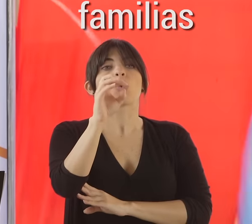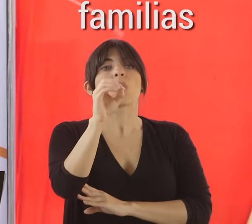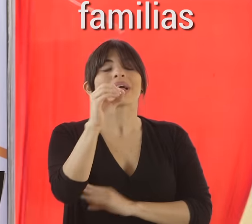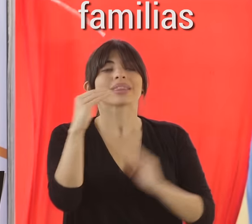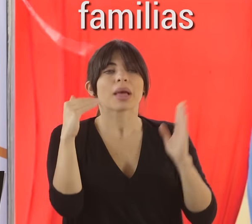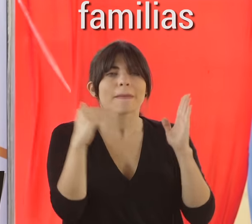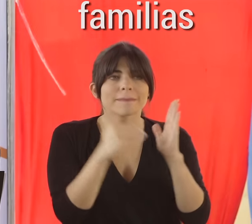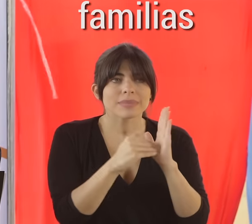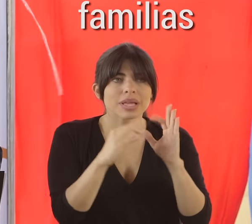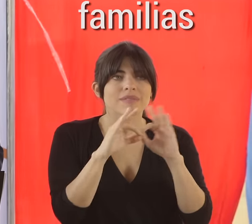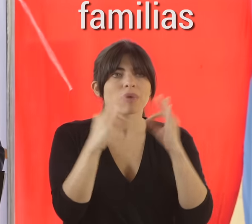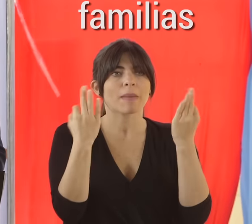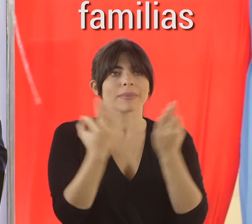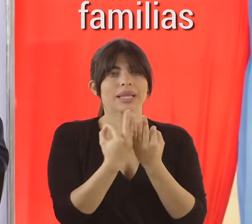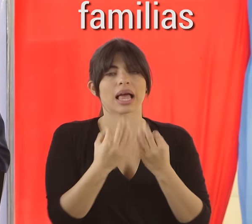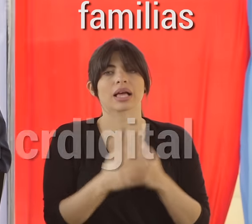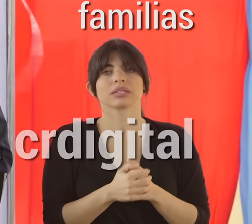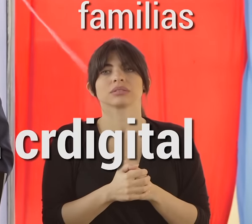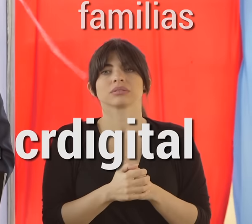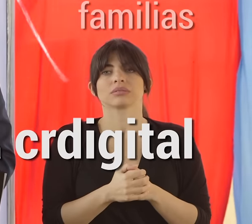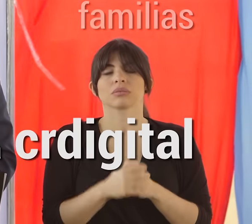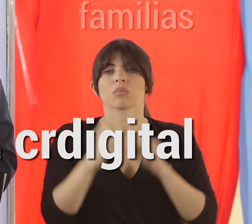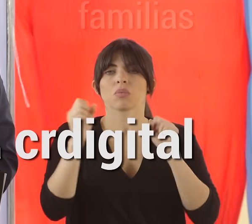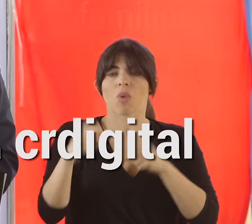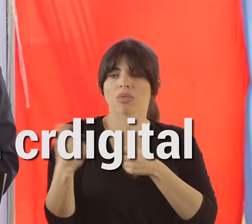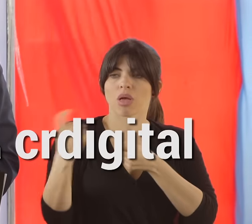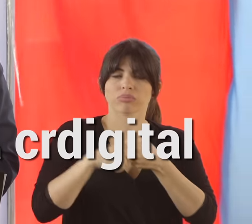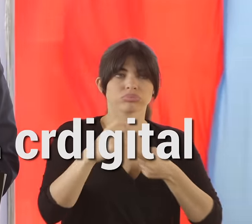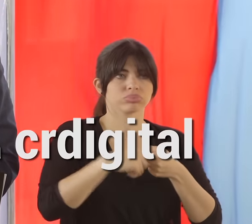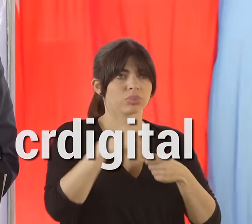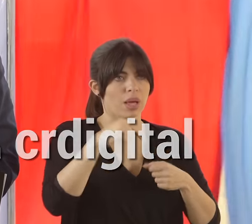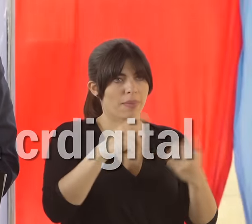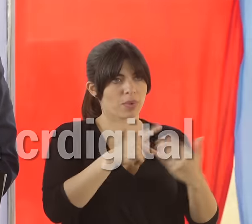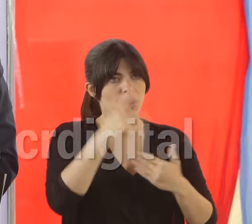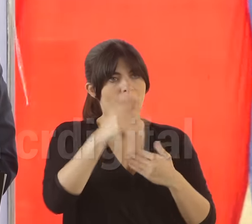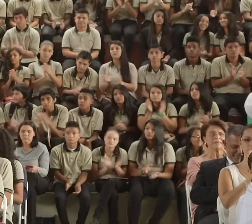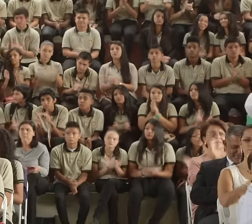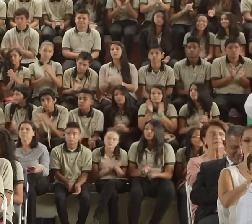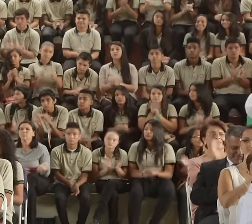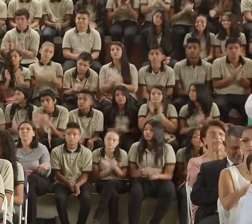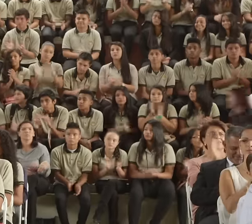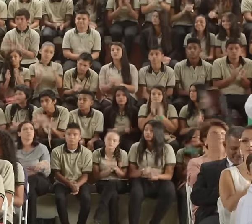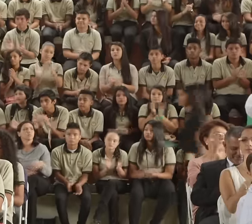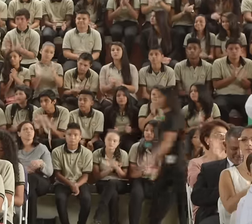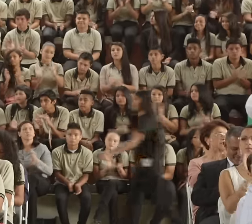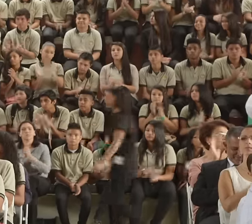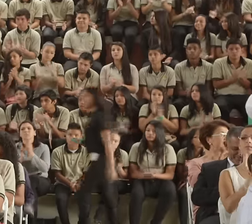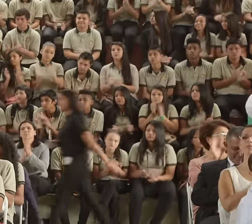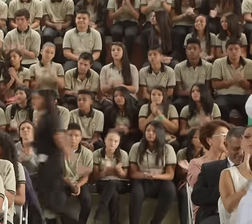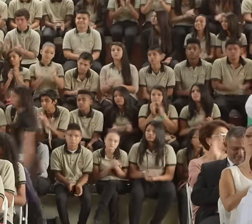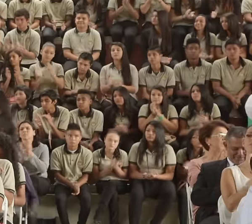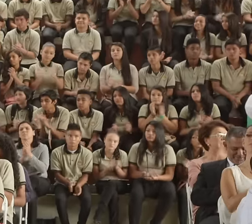140.000 familias se incorporen a este programa de Costa Rica Digital.